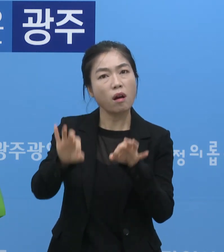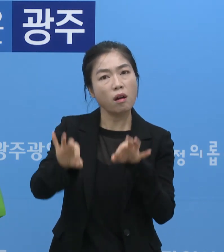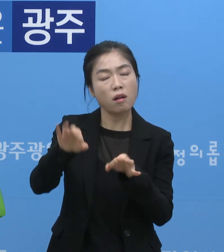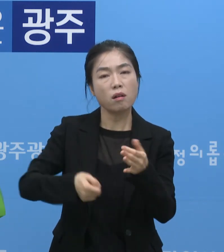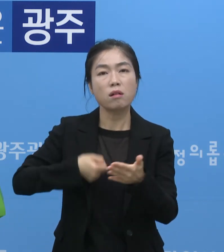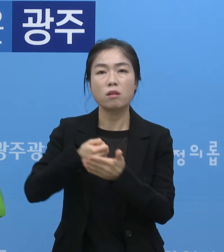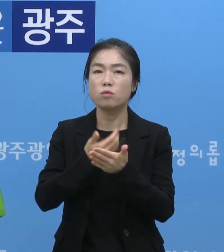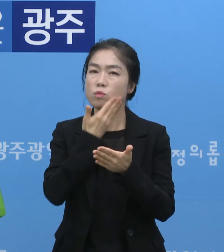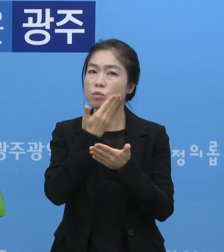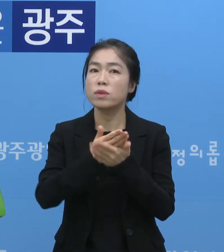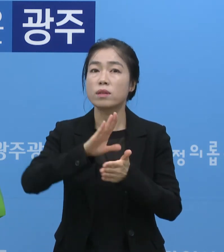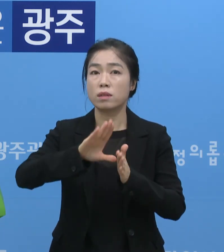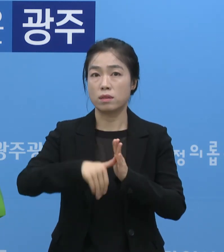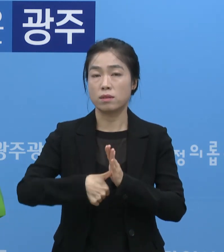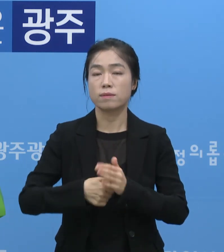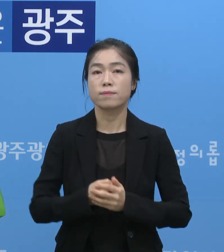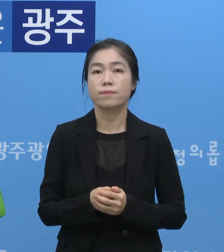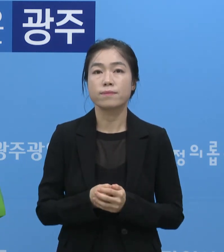합니다.